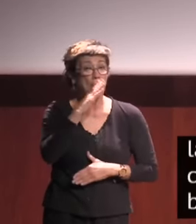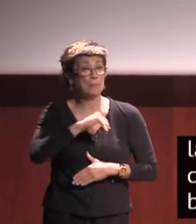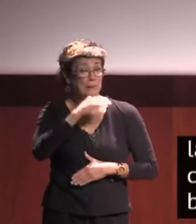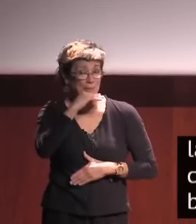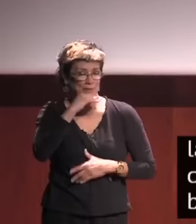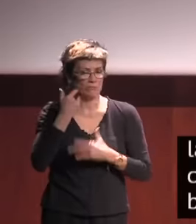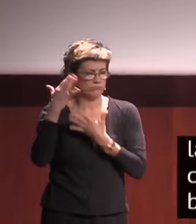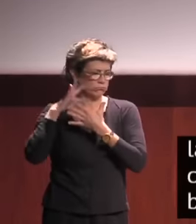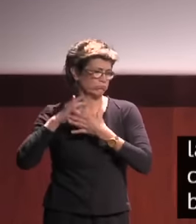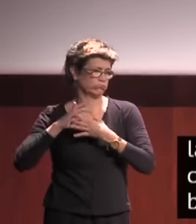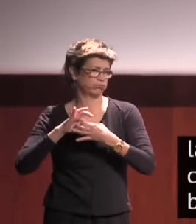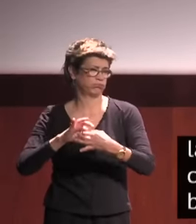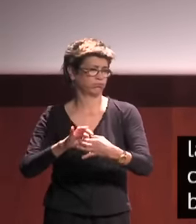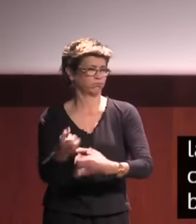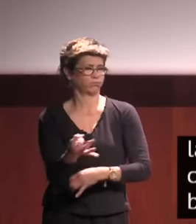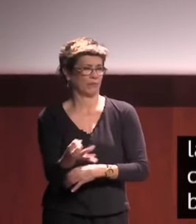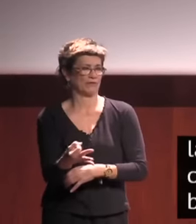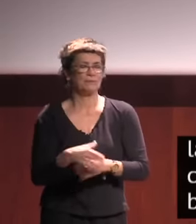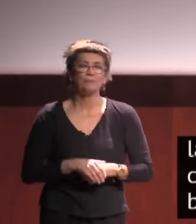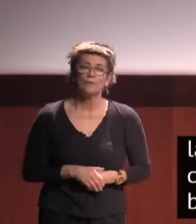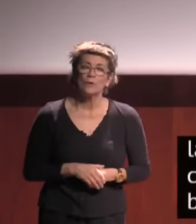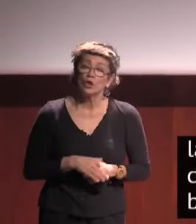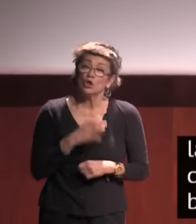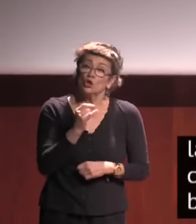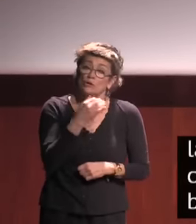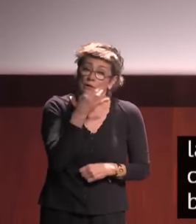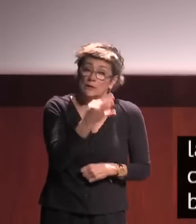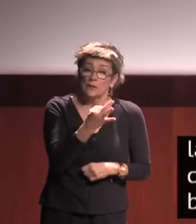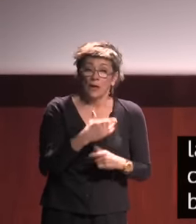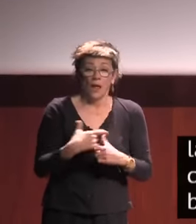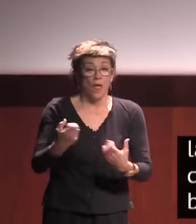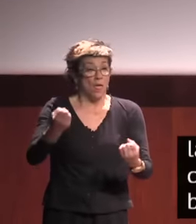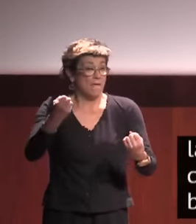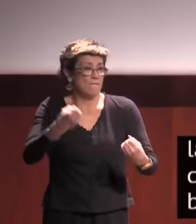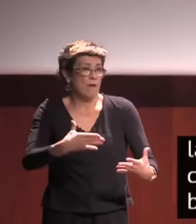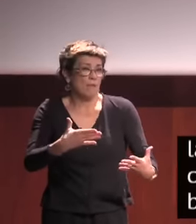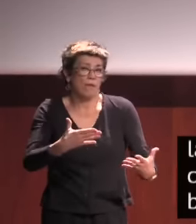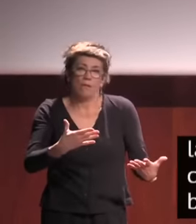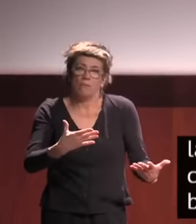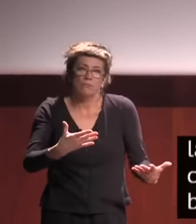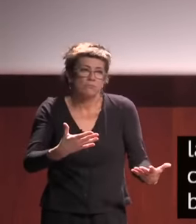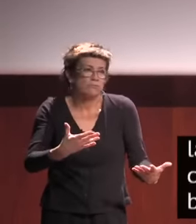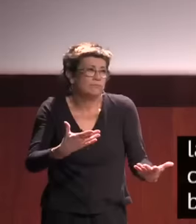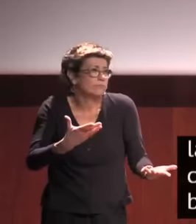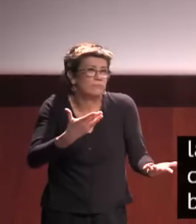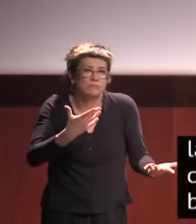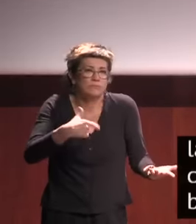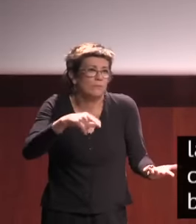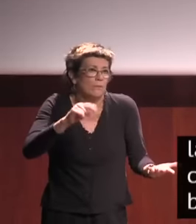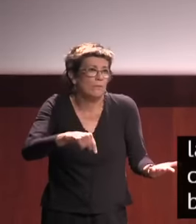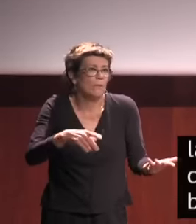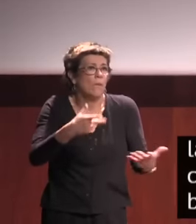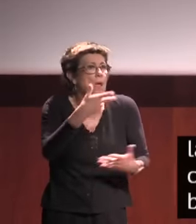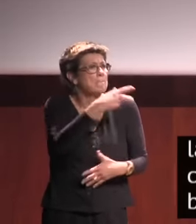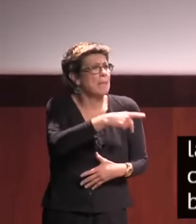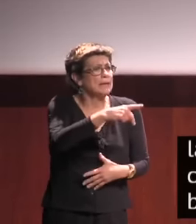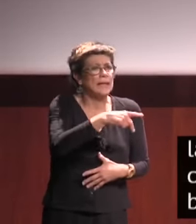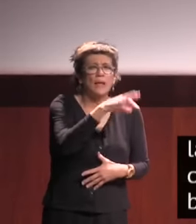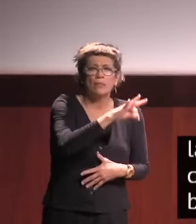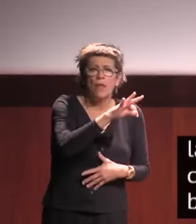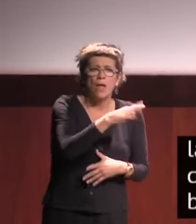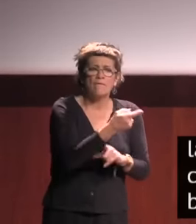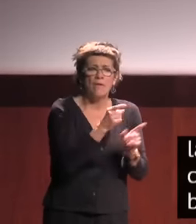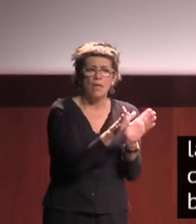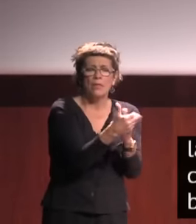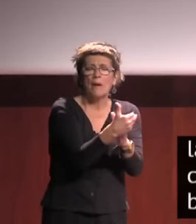belle continuité. Je tiens enfin à souligner que cet événement n'aurait pas pu voir le jour si Patrick Tagadoé, du